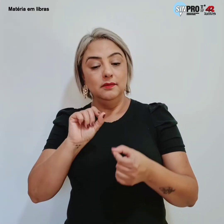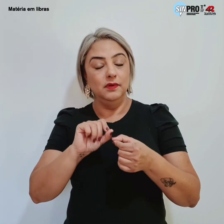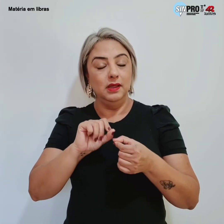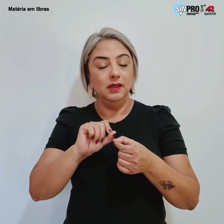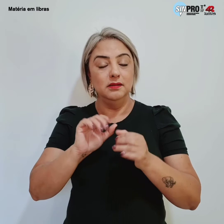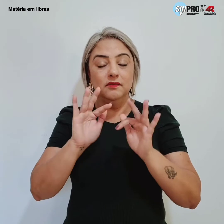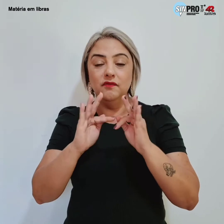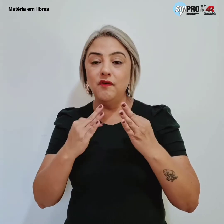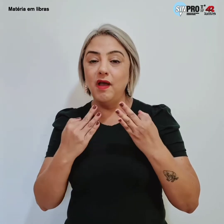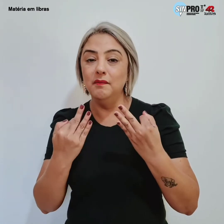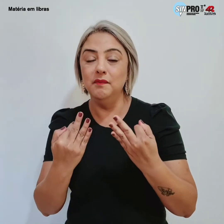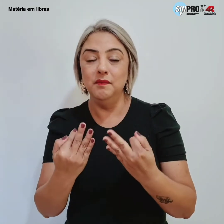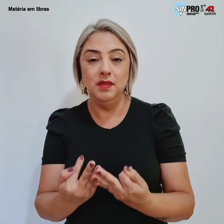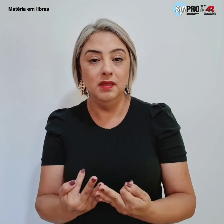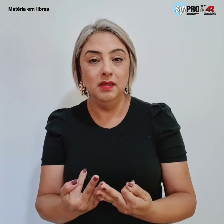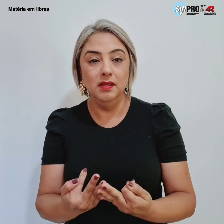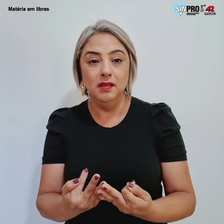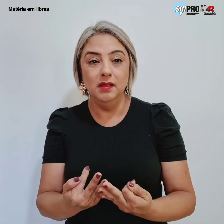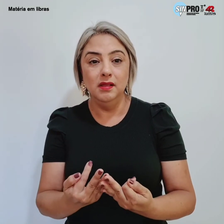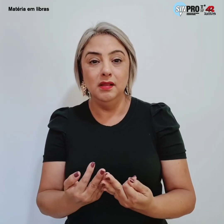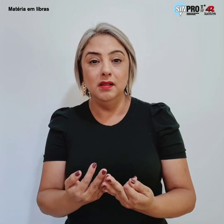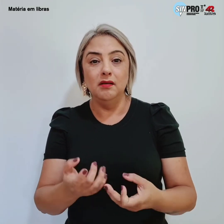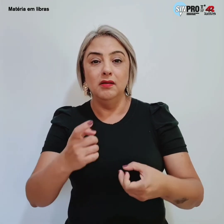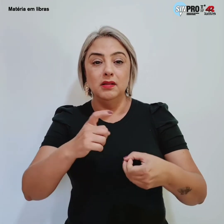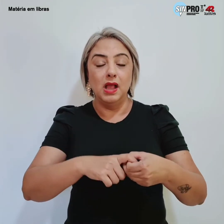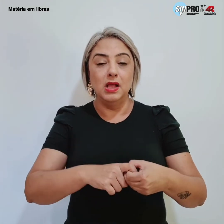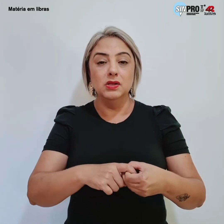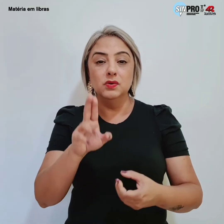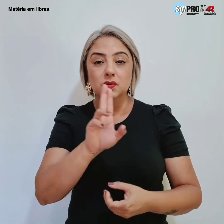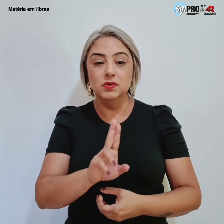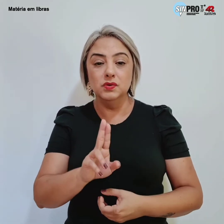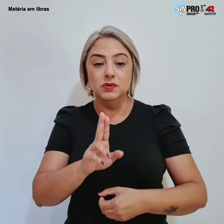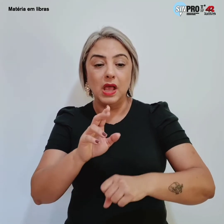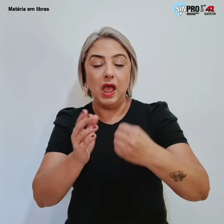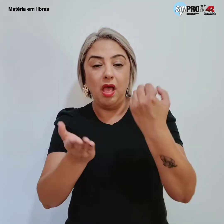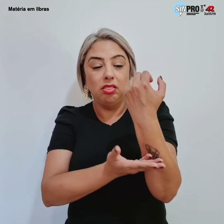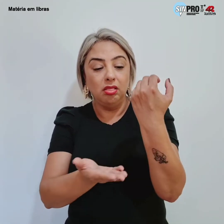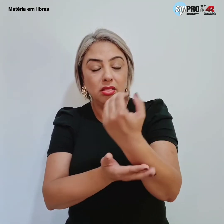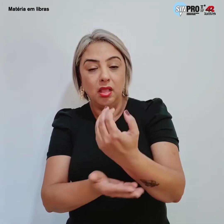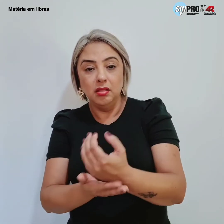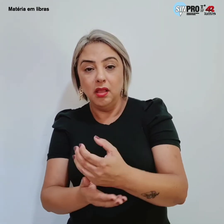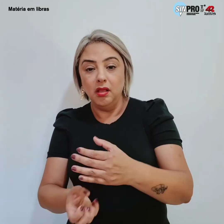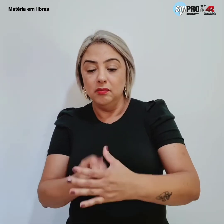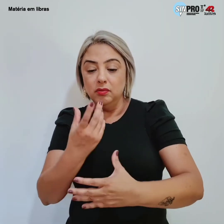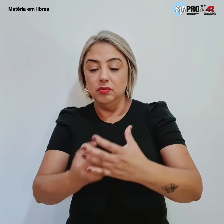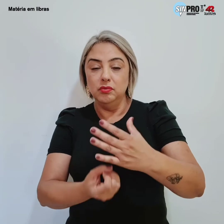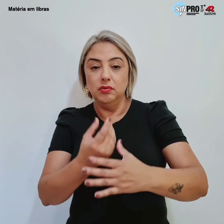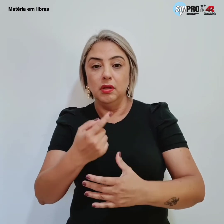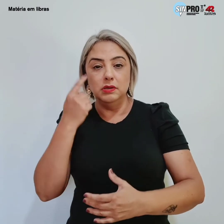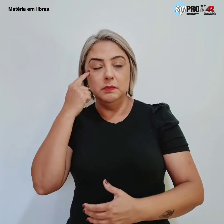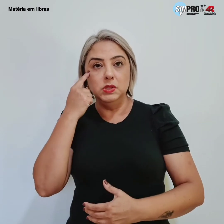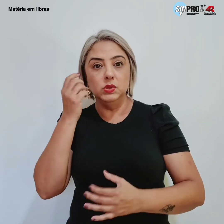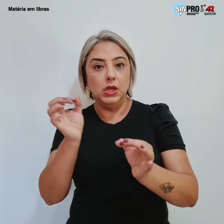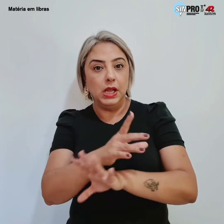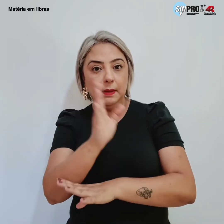Isso fez com que famílias voltassem a usar lenha para cozinhar, algo que parecia estar extinto no